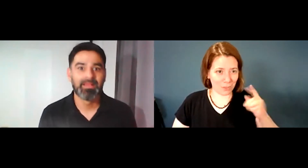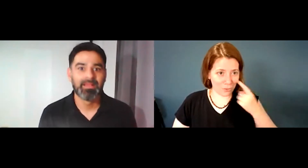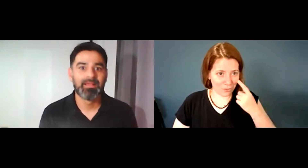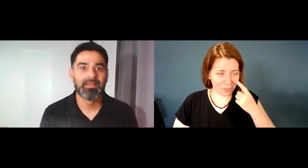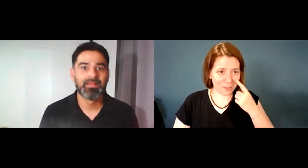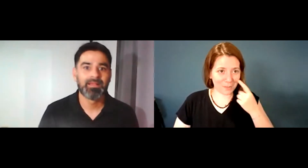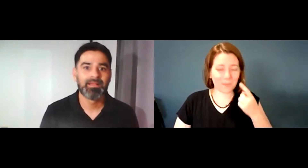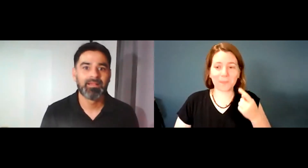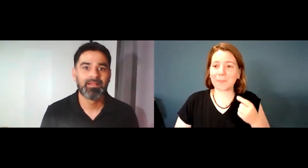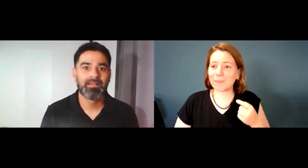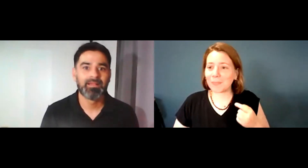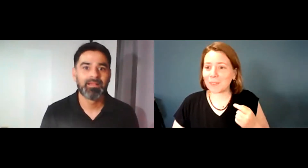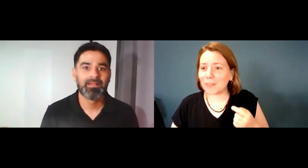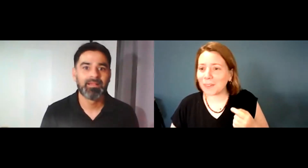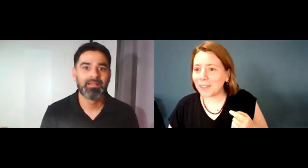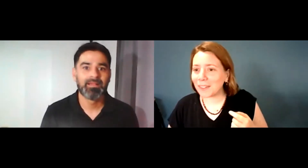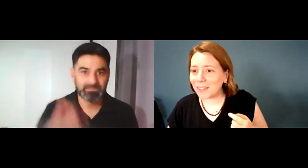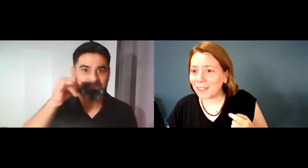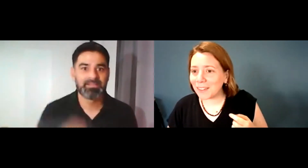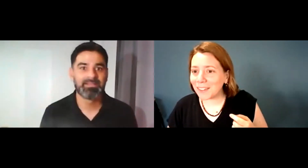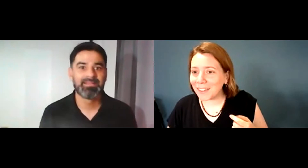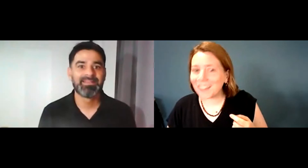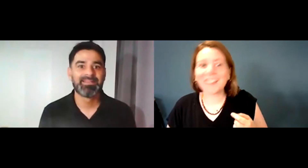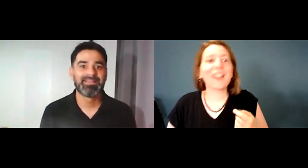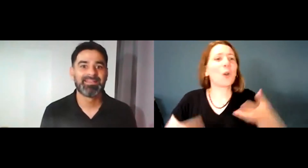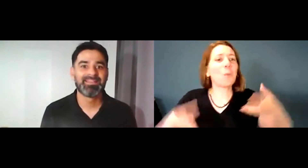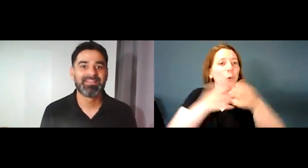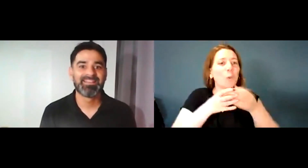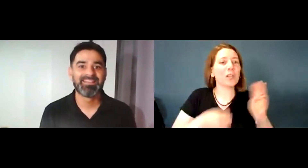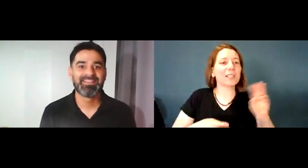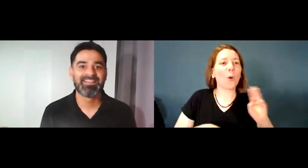Me di, que te den el nombre en un scout.